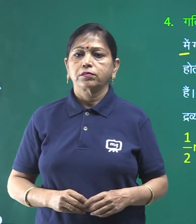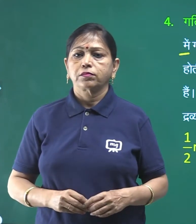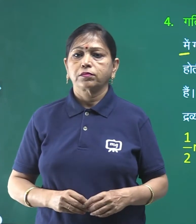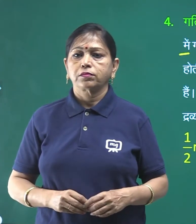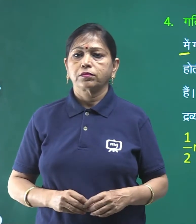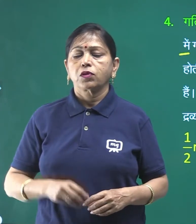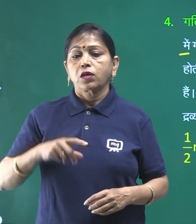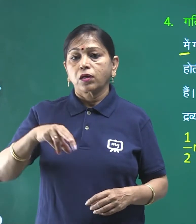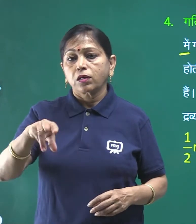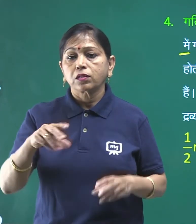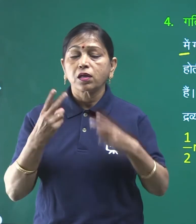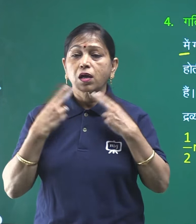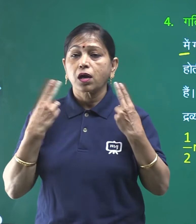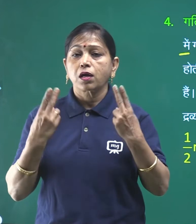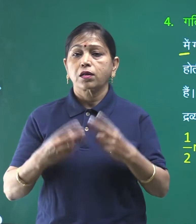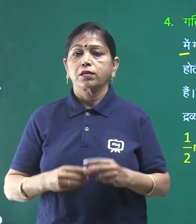गति के कारण